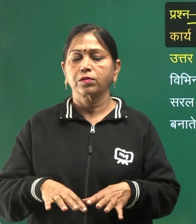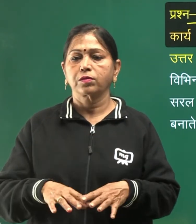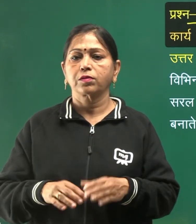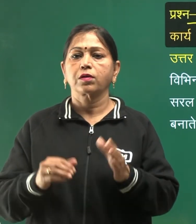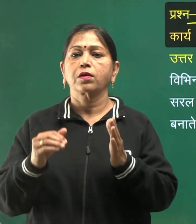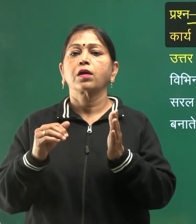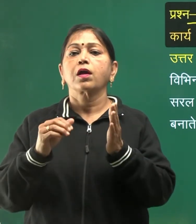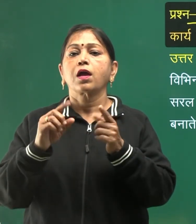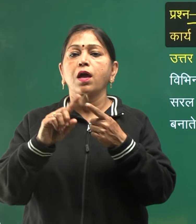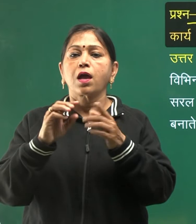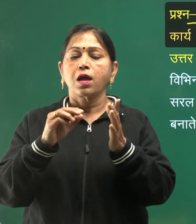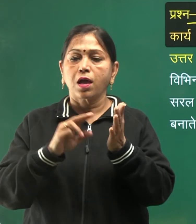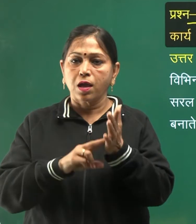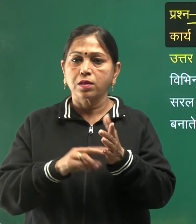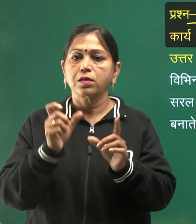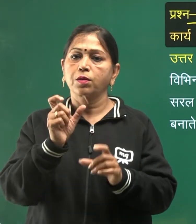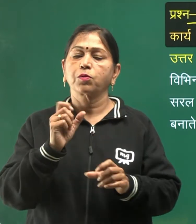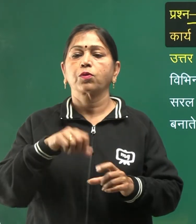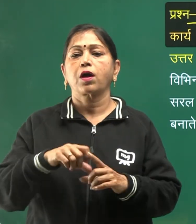एंजाइमों का